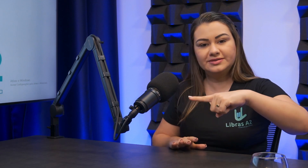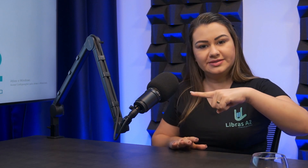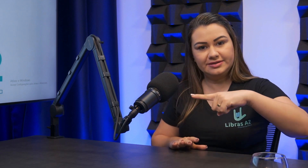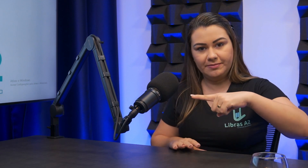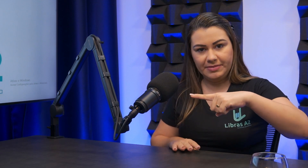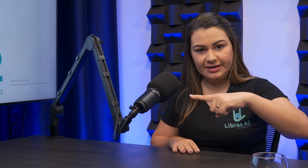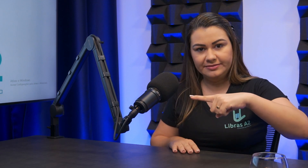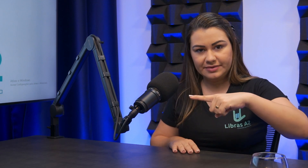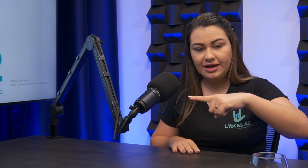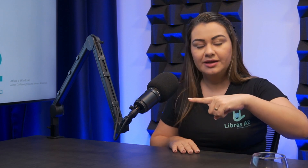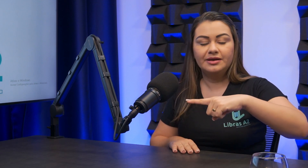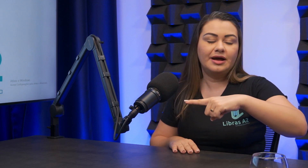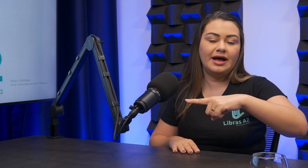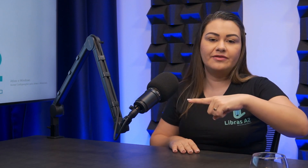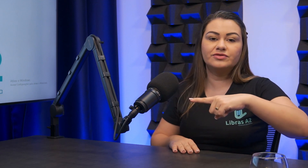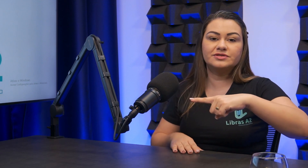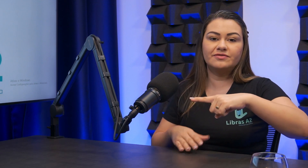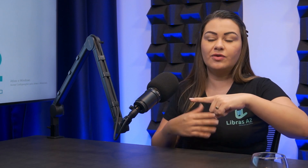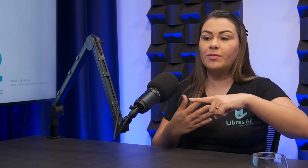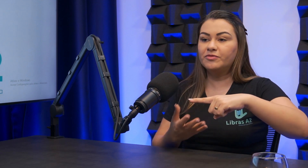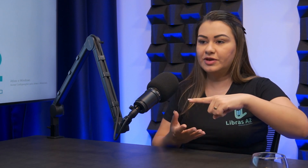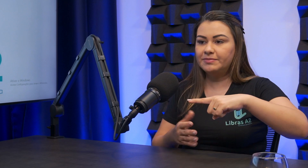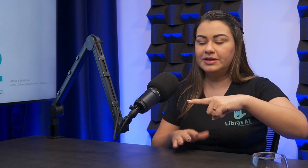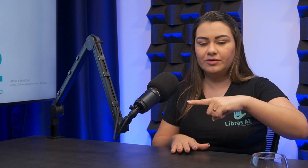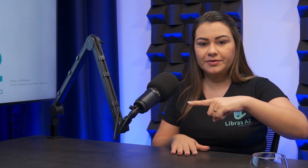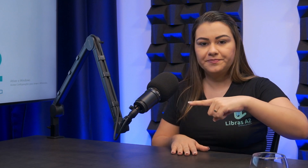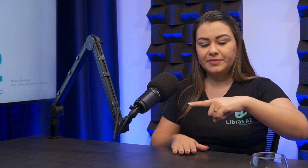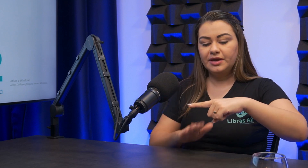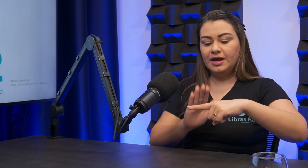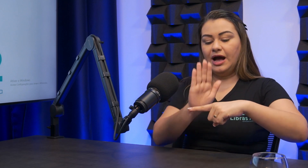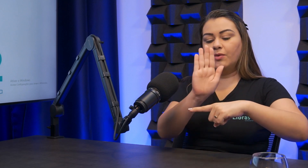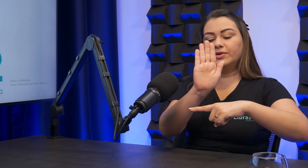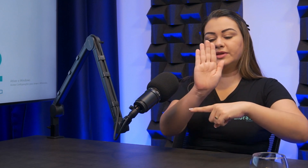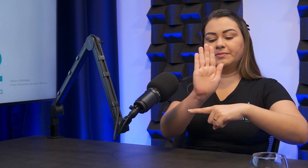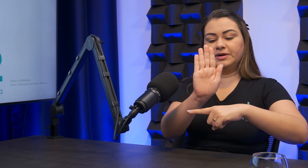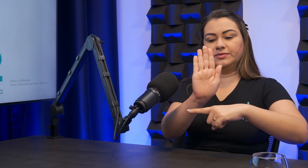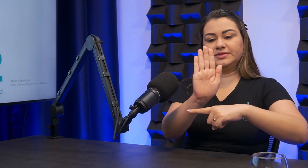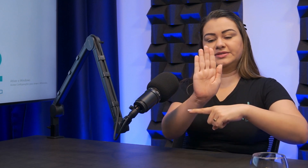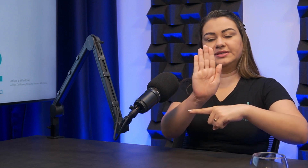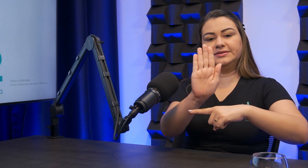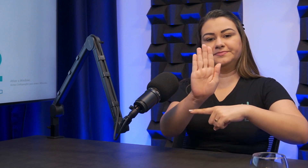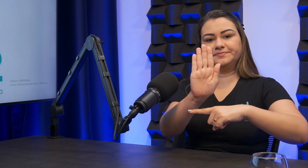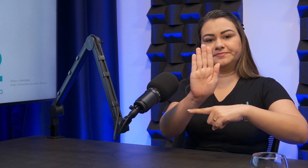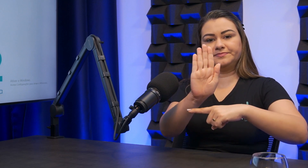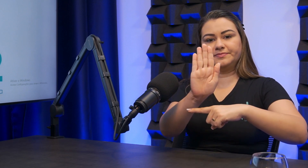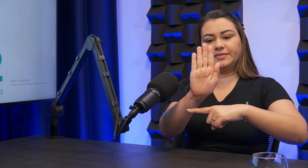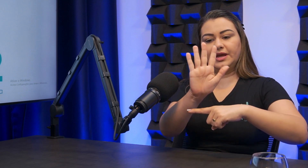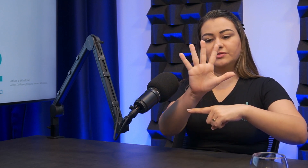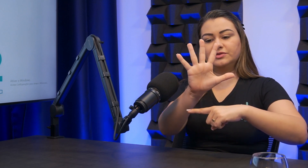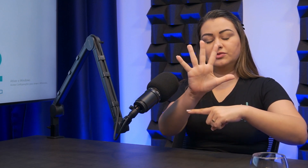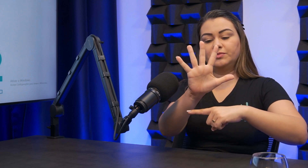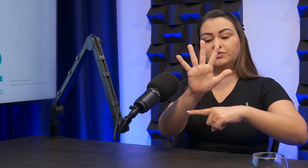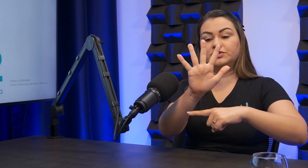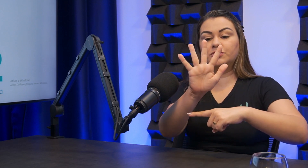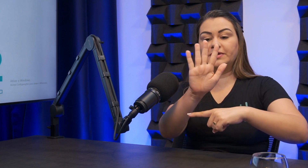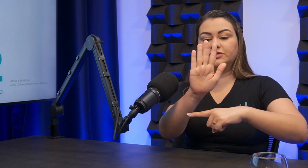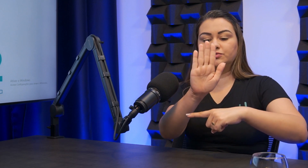assim também, tá? Aí você vê como fica melhor. A outra mão, assim, né? O número 5 mais